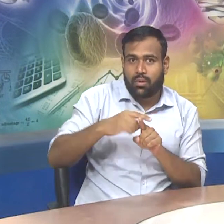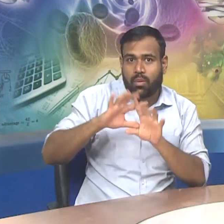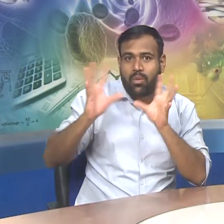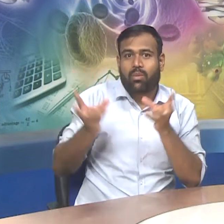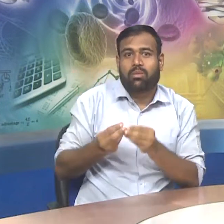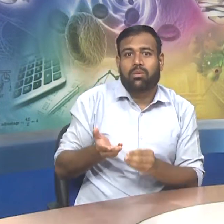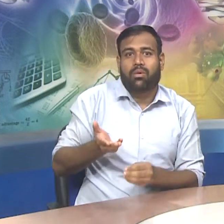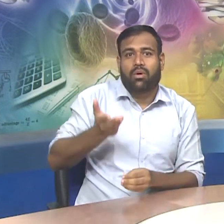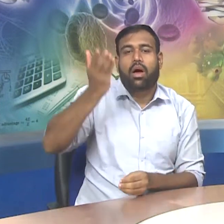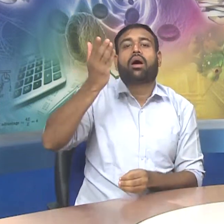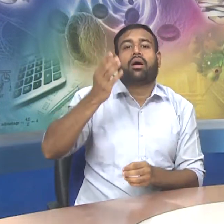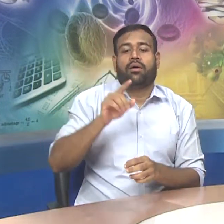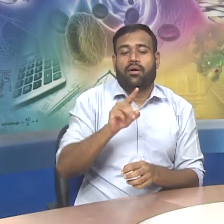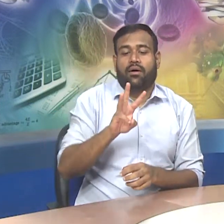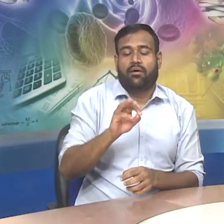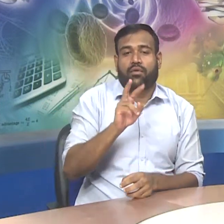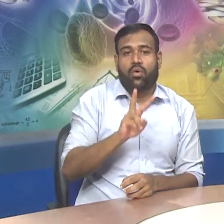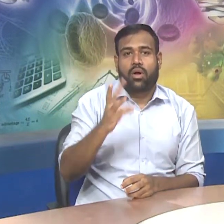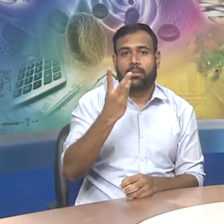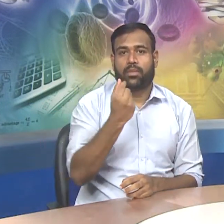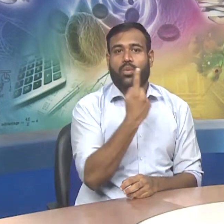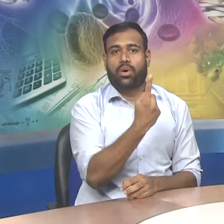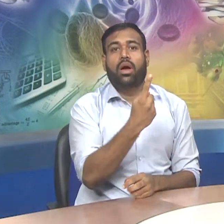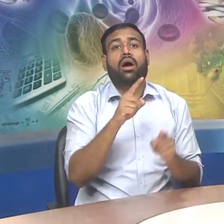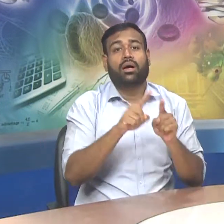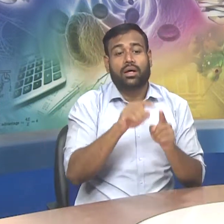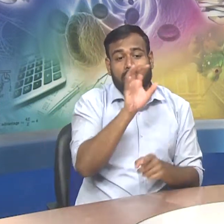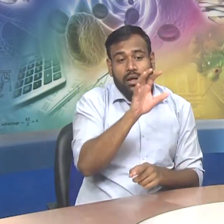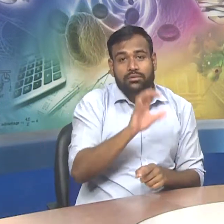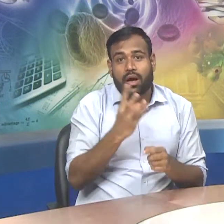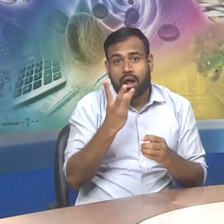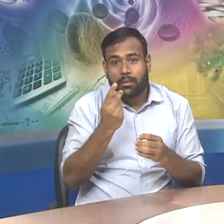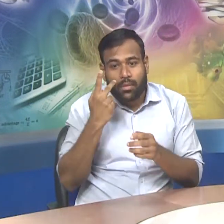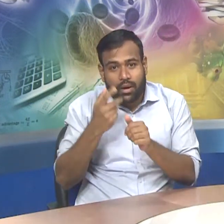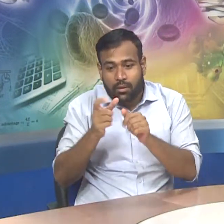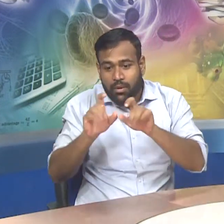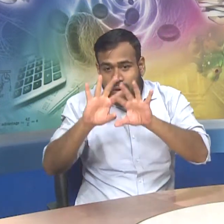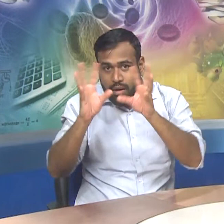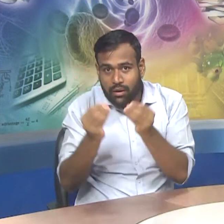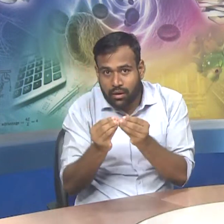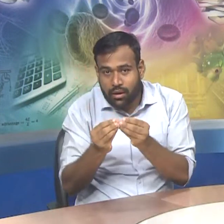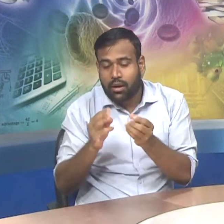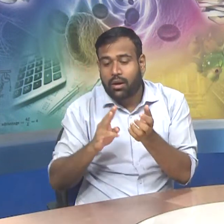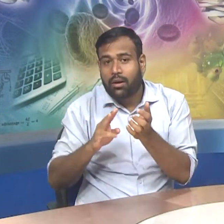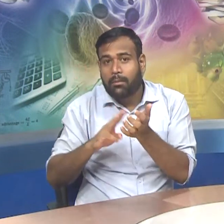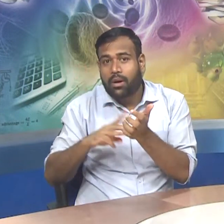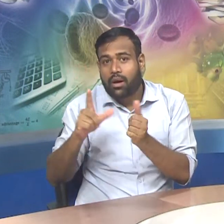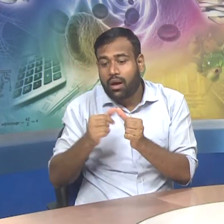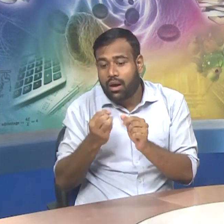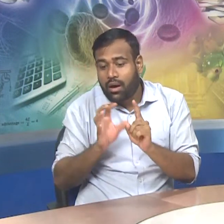So if I am a member of the Lok Sabha and I am from Chandigarh,